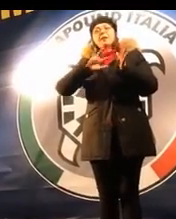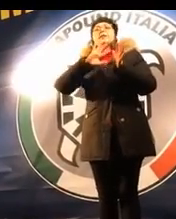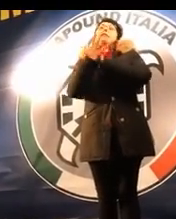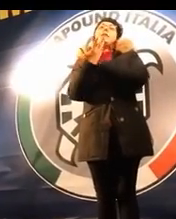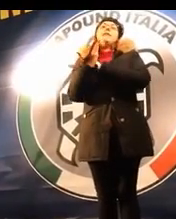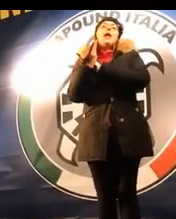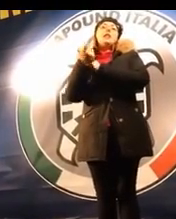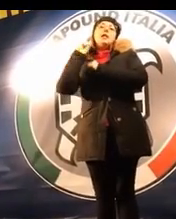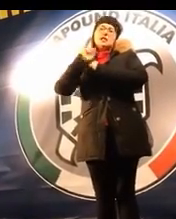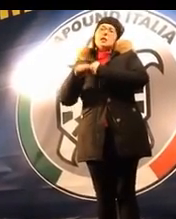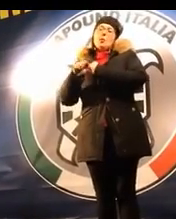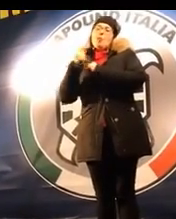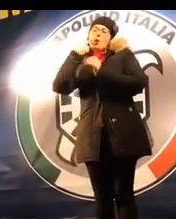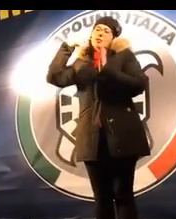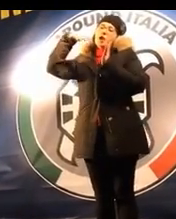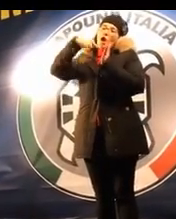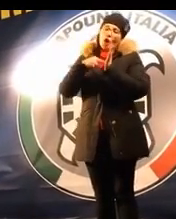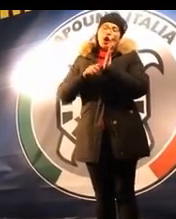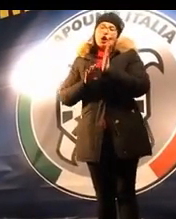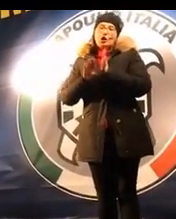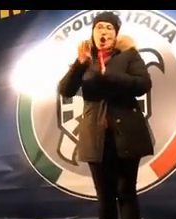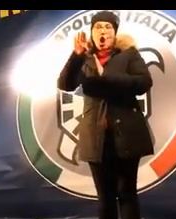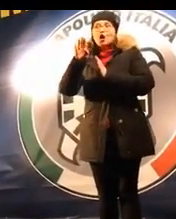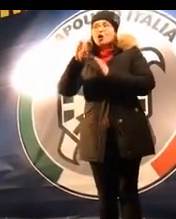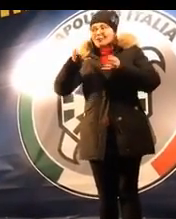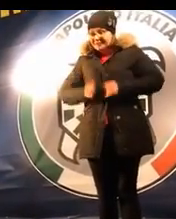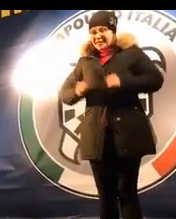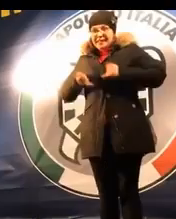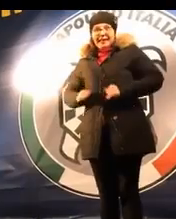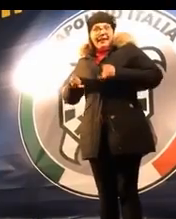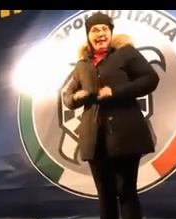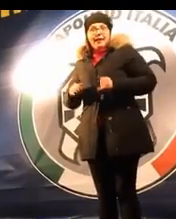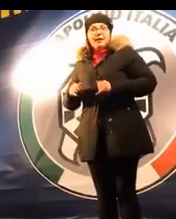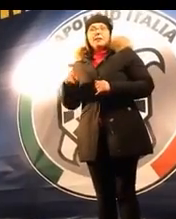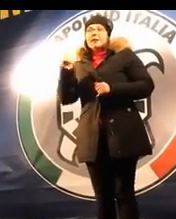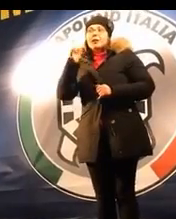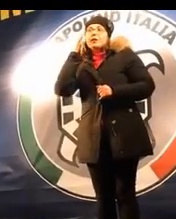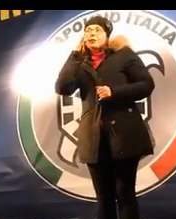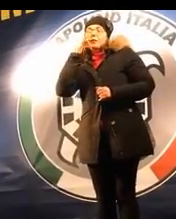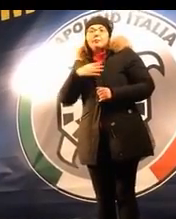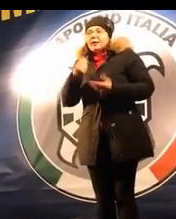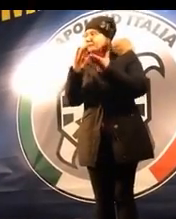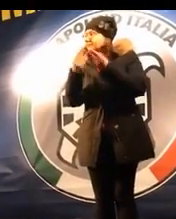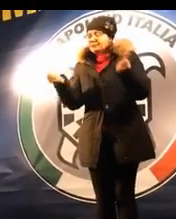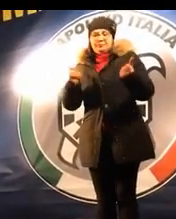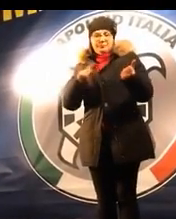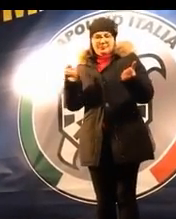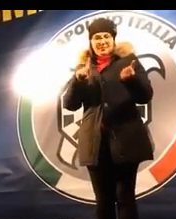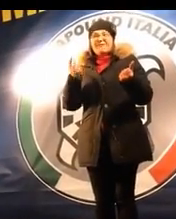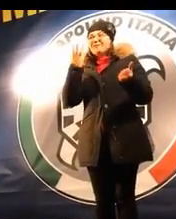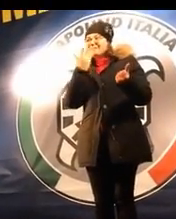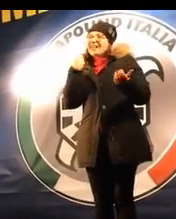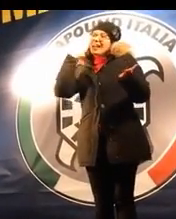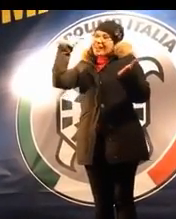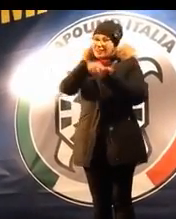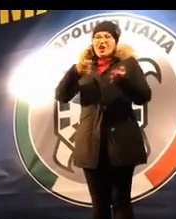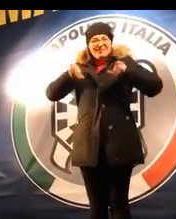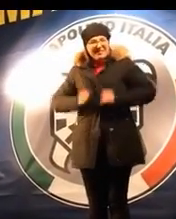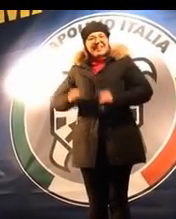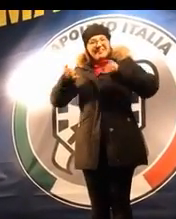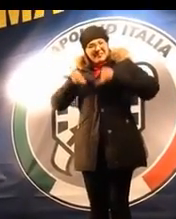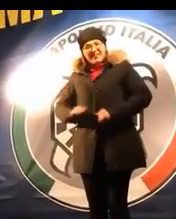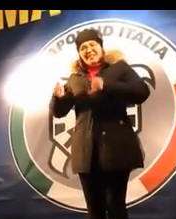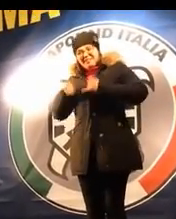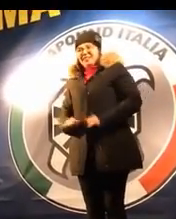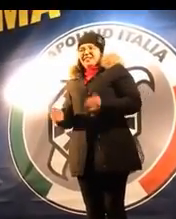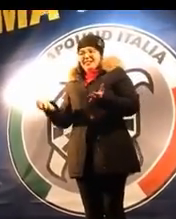sta condannando inesorabilmente all'estinzione, perché dobbiamo tornare a fare figli, dobbiamo tornare a fare una marea di figli, non dobbiamo